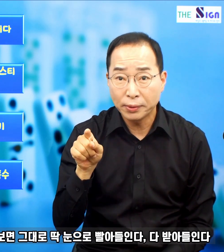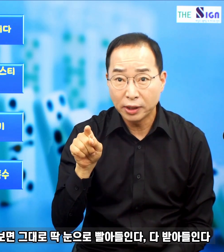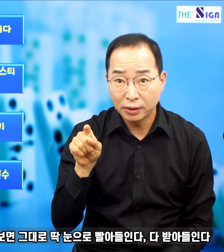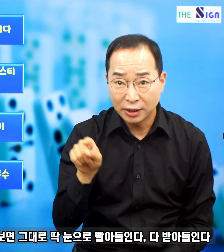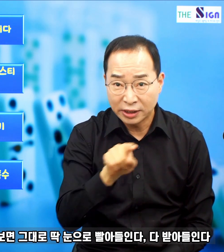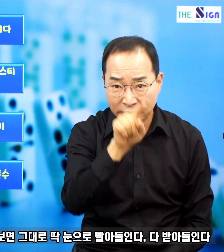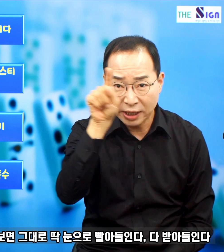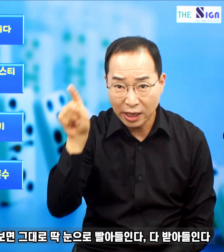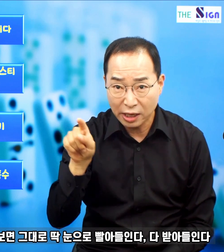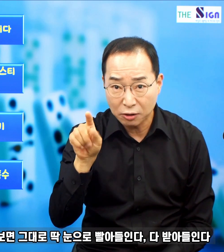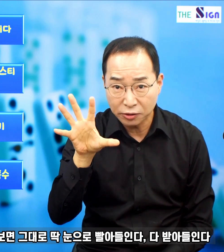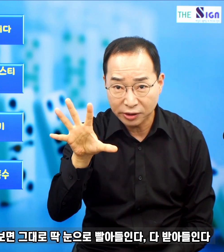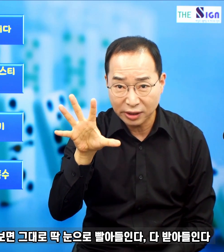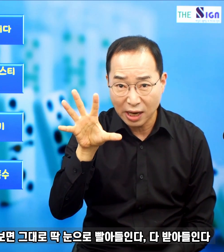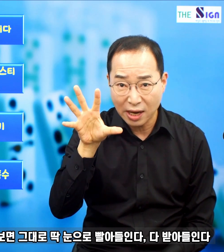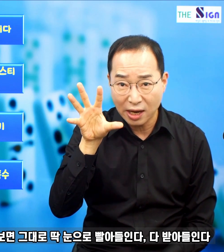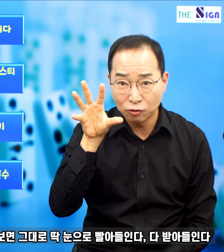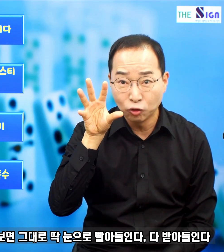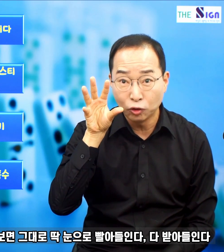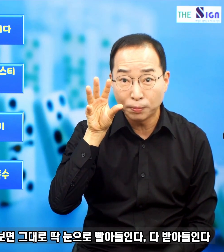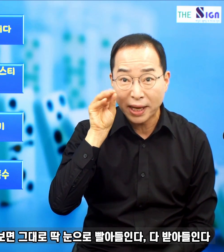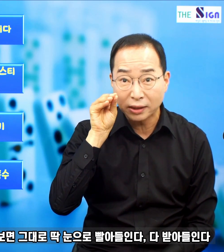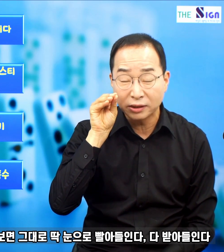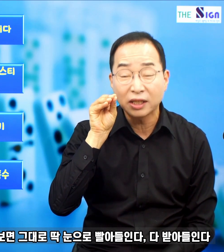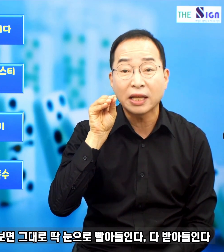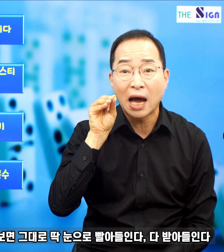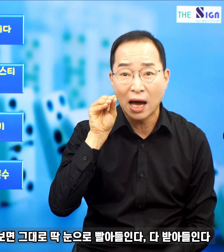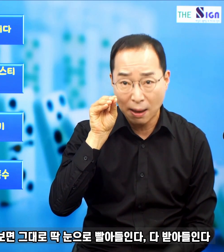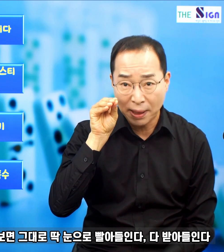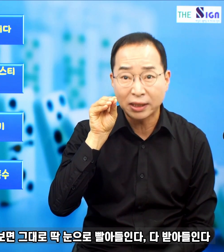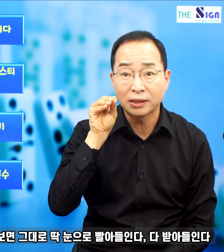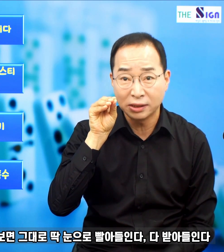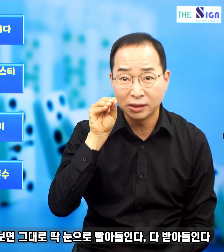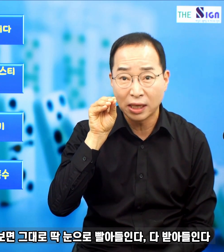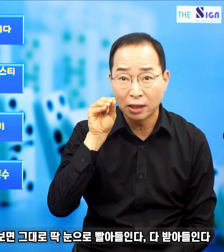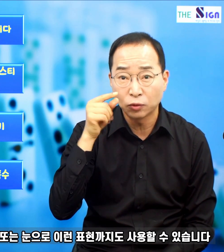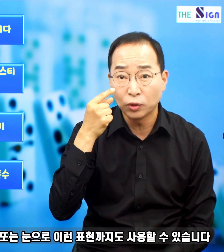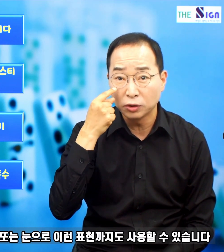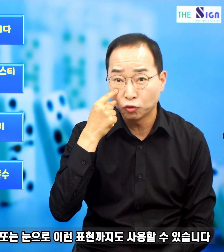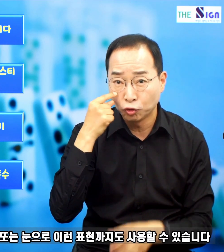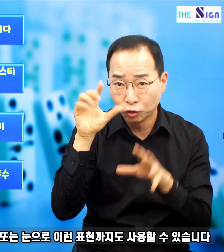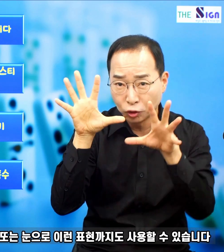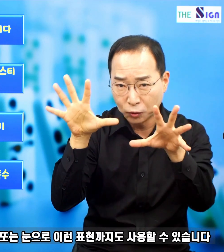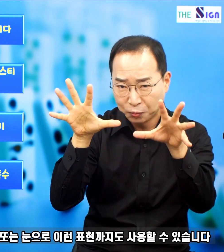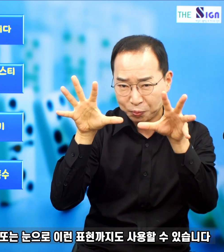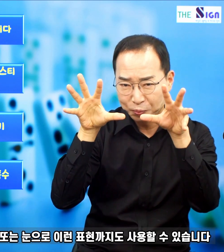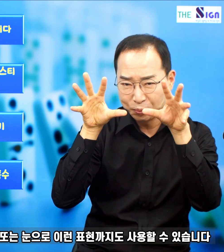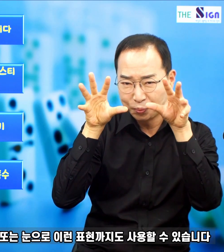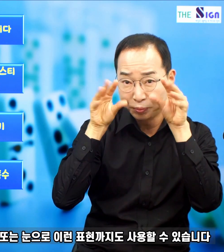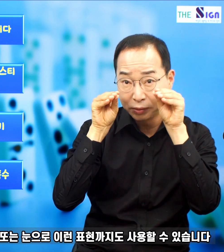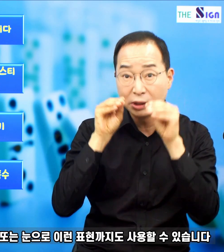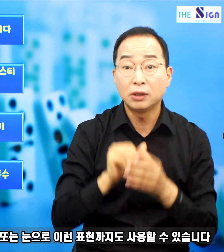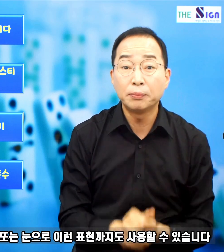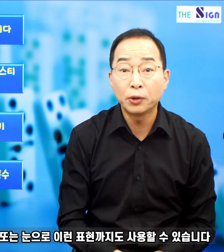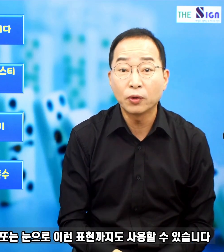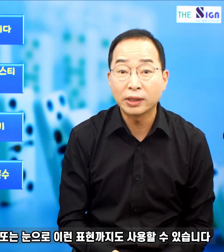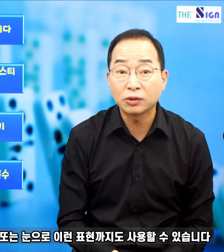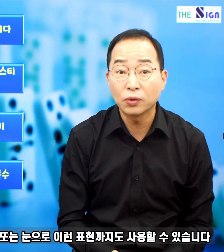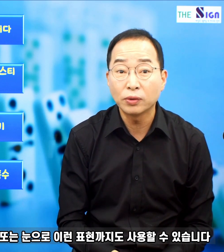보면은 그대로 딱 눈으로 빨아들인다, 다 받아들인다 또는 눈으로 이런 표현까지도 사용할